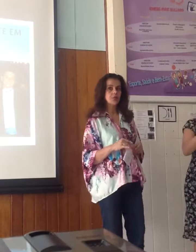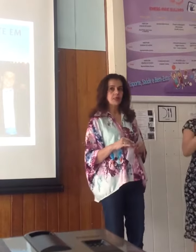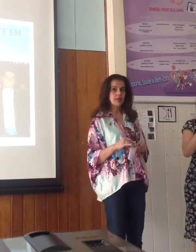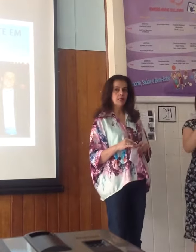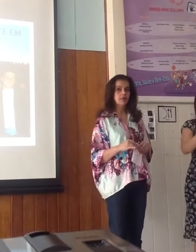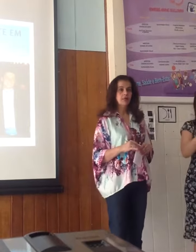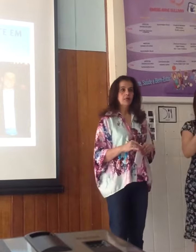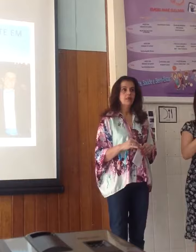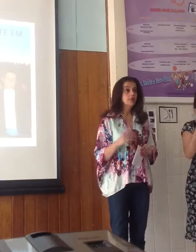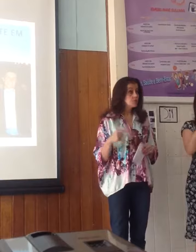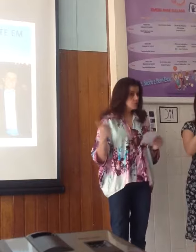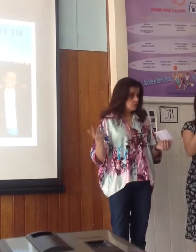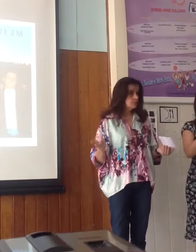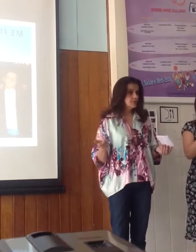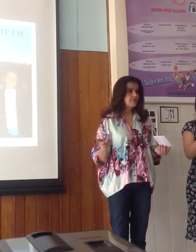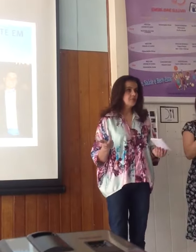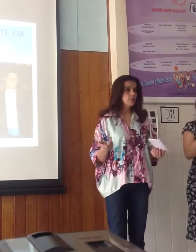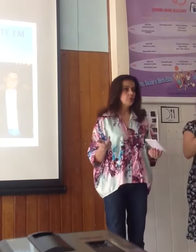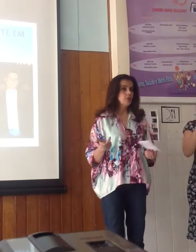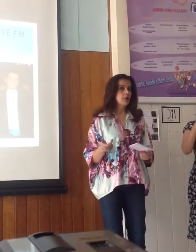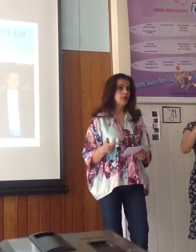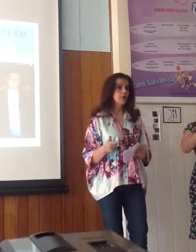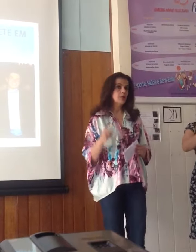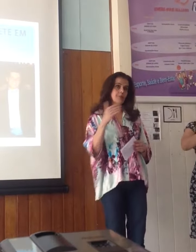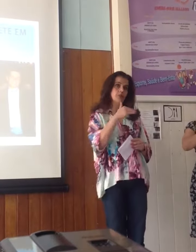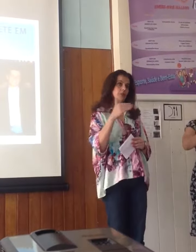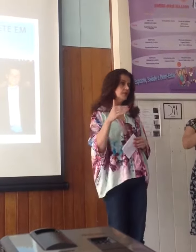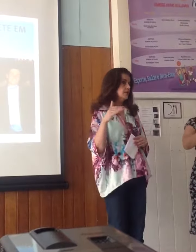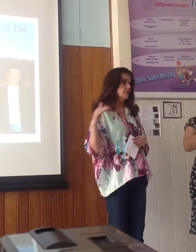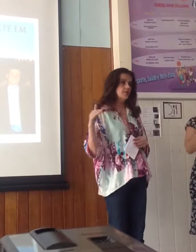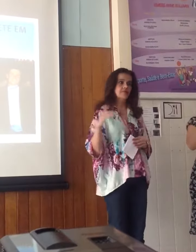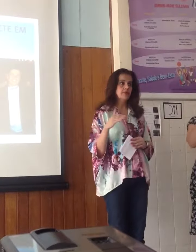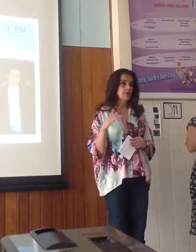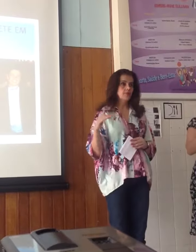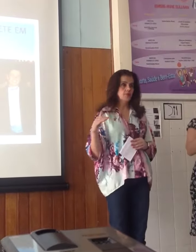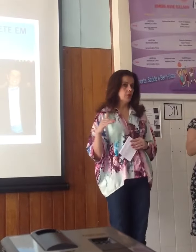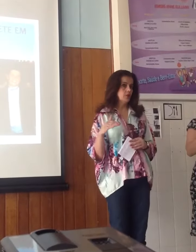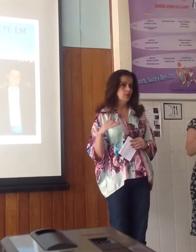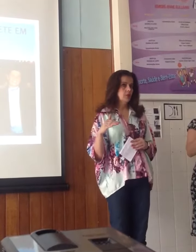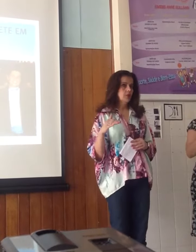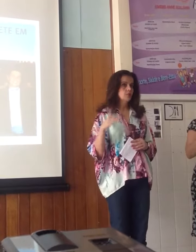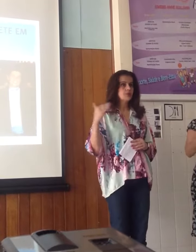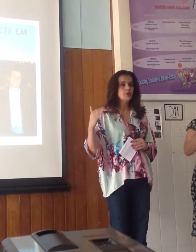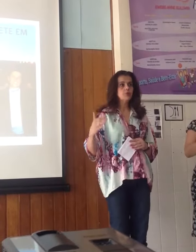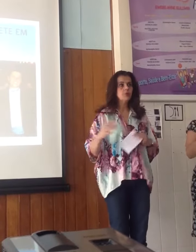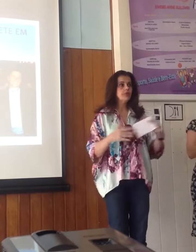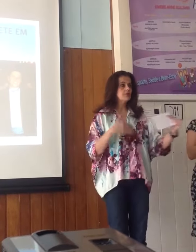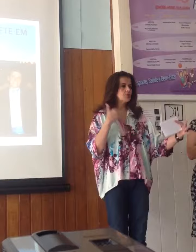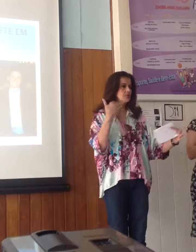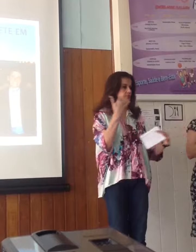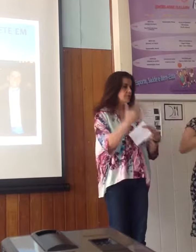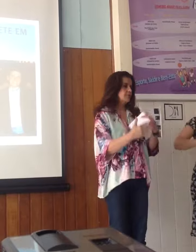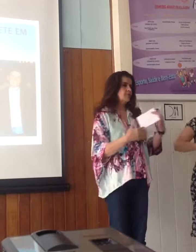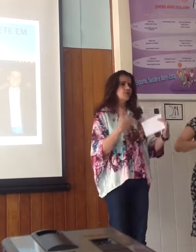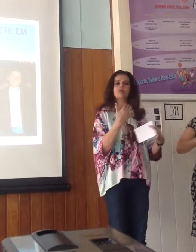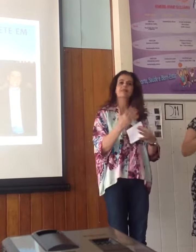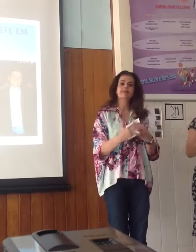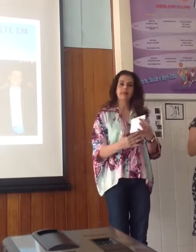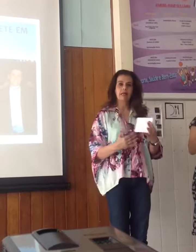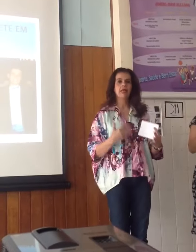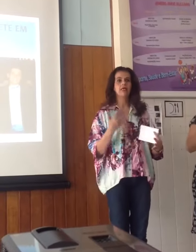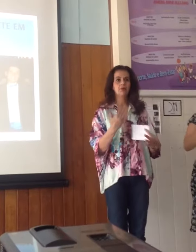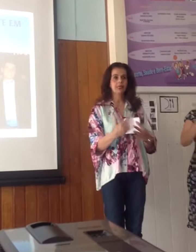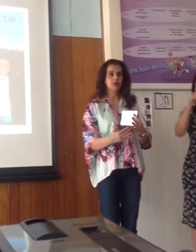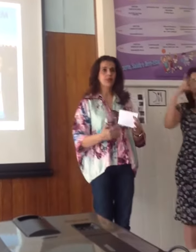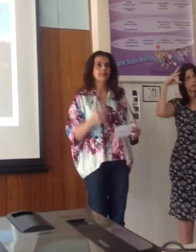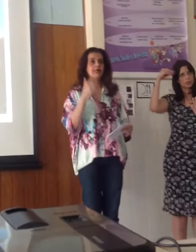Deus, superar isso devido ao primeiro ano ele não teve intérprete nenhum. O segundo ano, acho que provavelmente a entrada